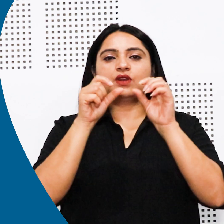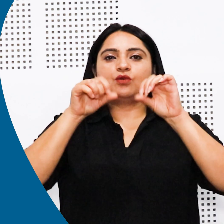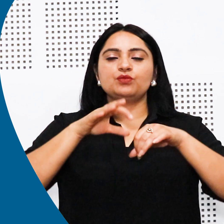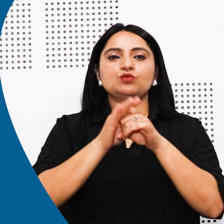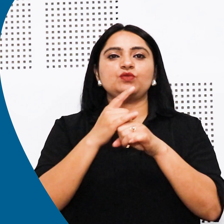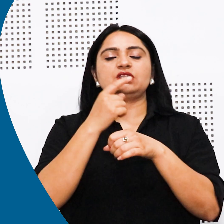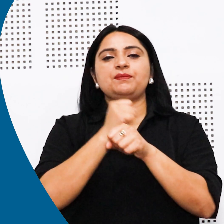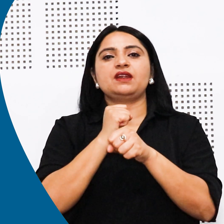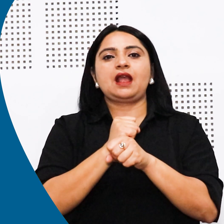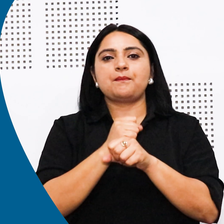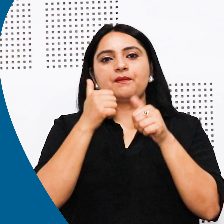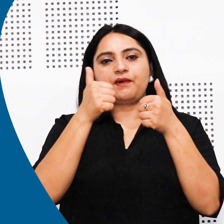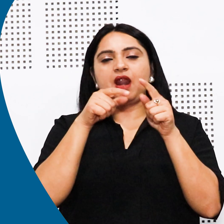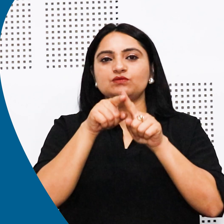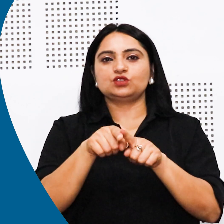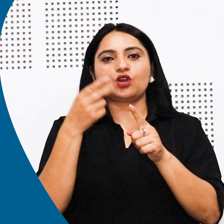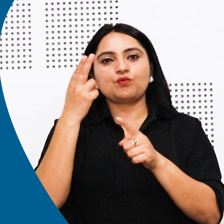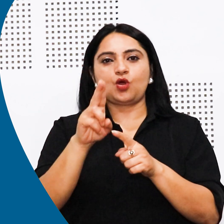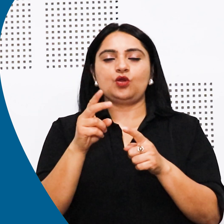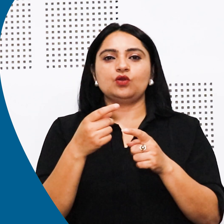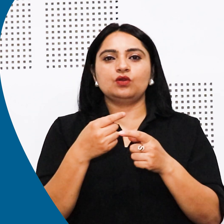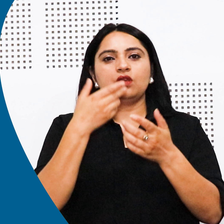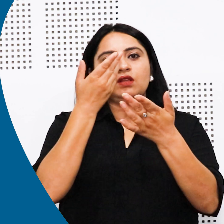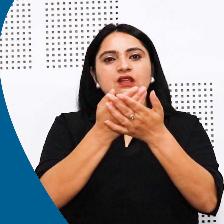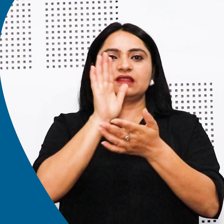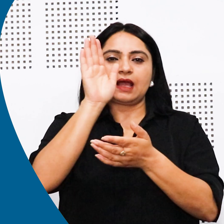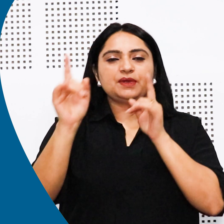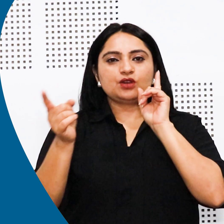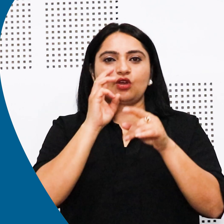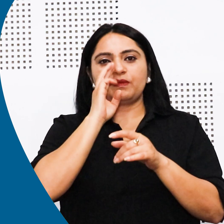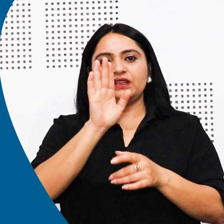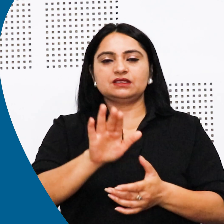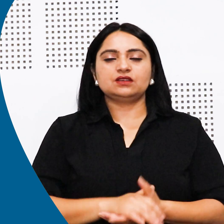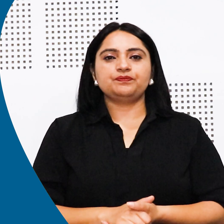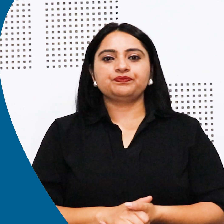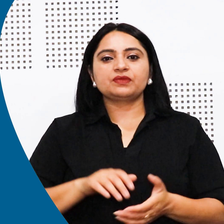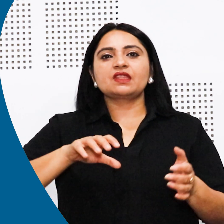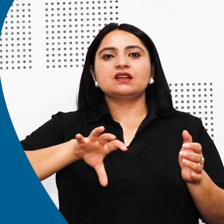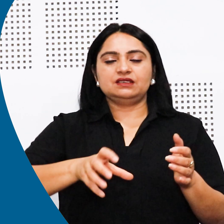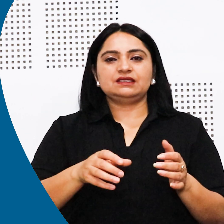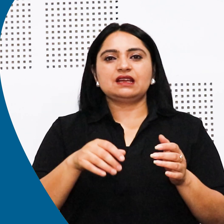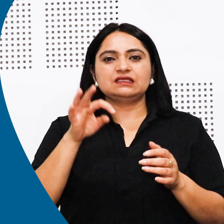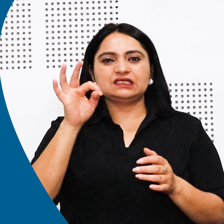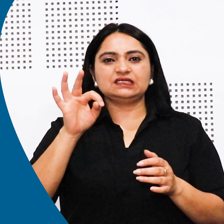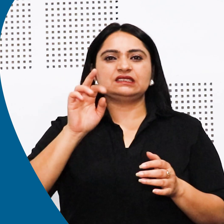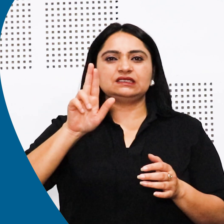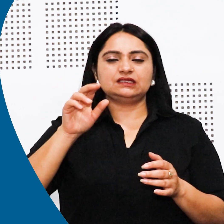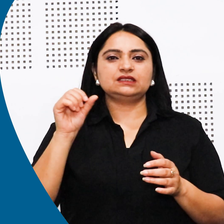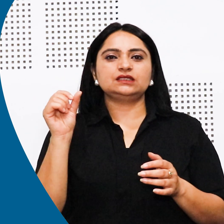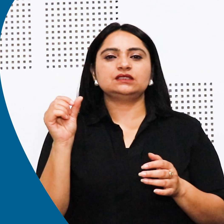व्यवस्थापनको काम राम्रोसँग भएको दाबी नगरपालिकाको छ। स्थानीय श्री प्रसाद